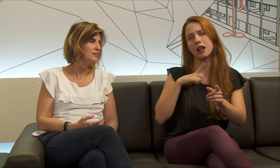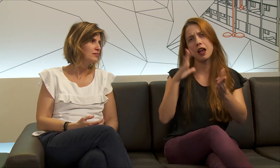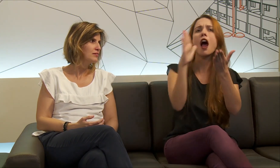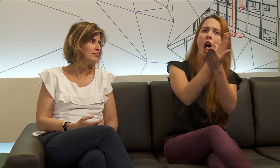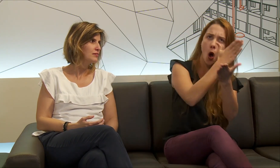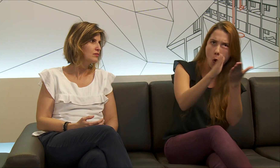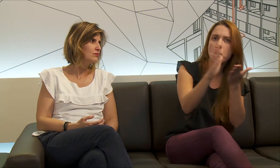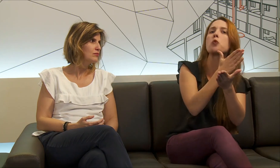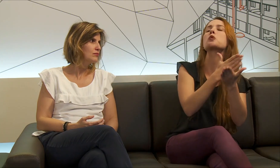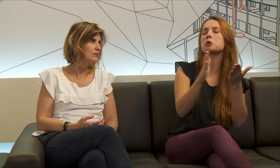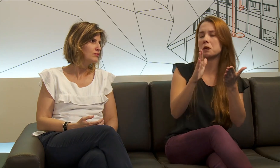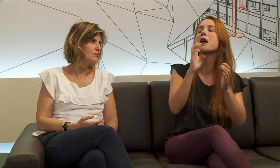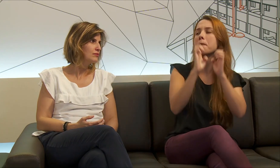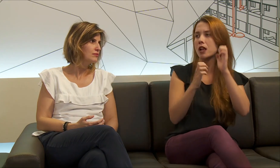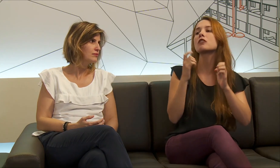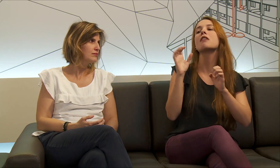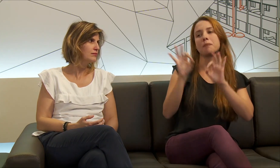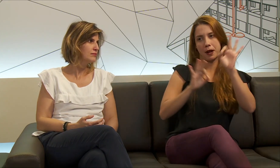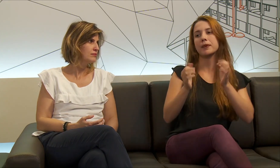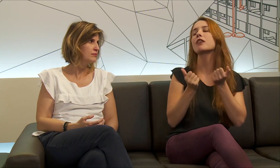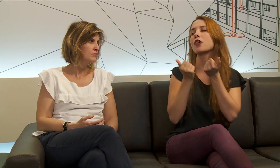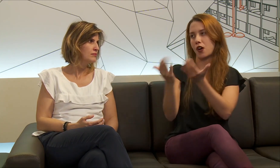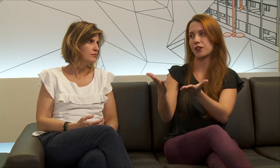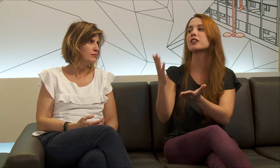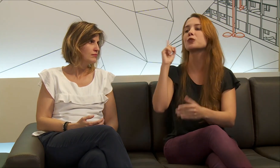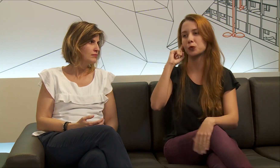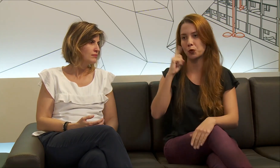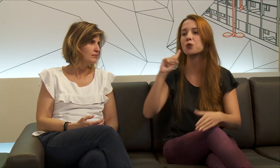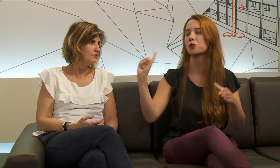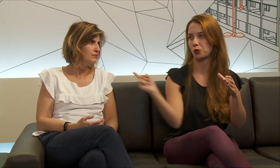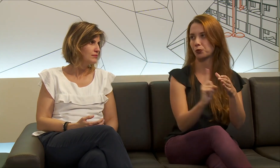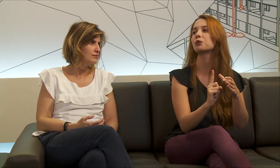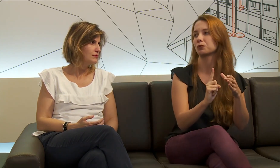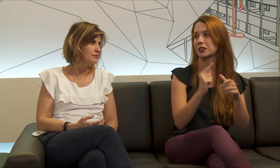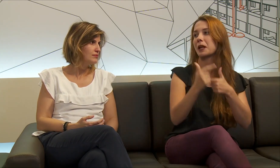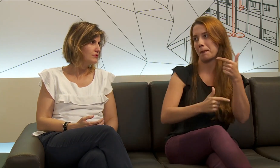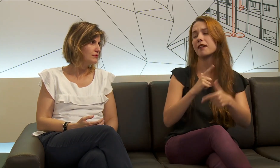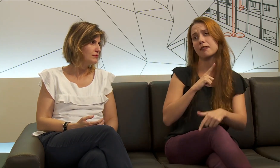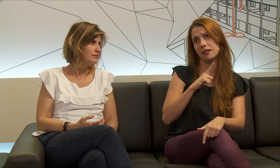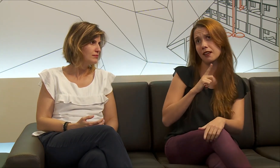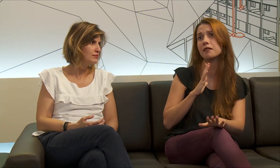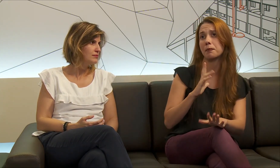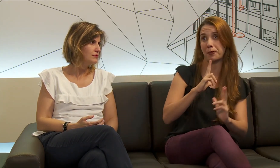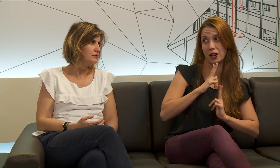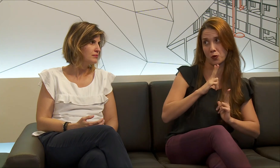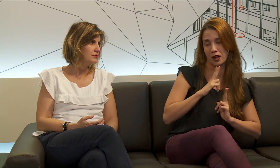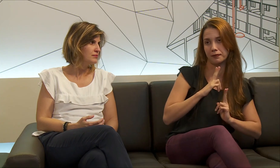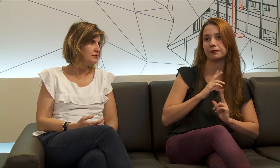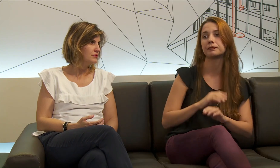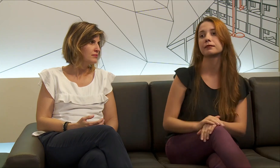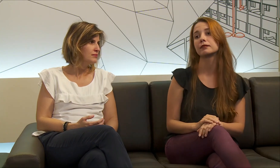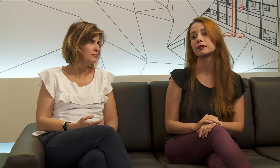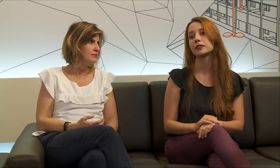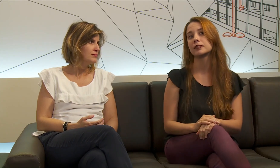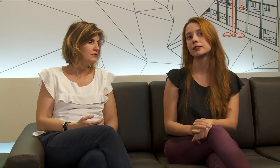utilizam a língua portuguesa para se comunicar, por exemplo. Então, dão prioridade para as pessoas ouvintes e não para as pessoas surdas.